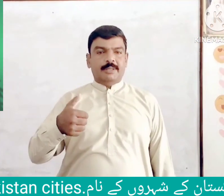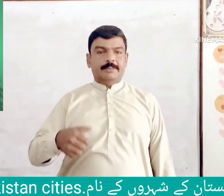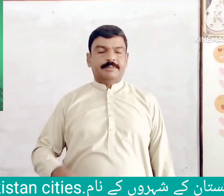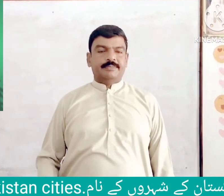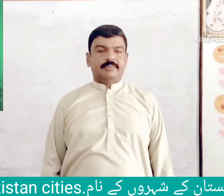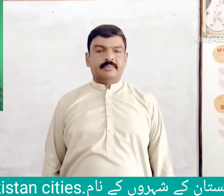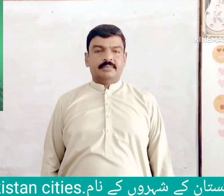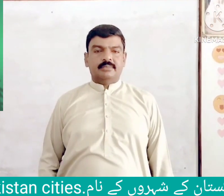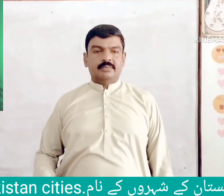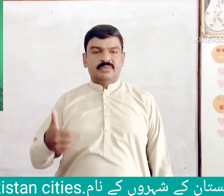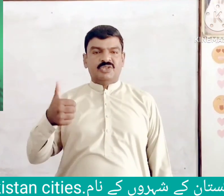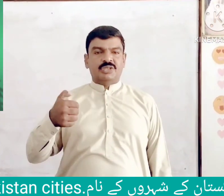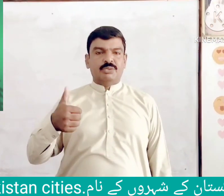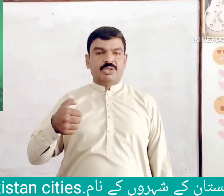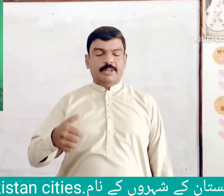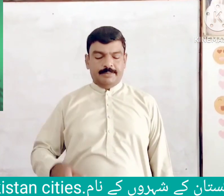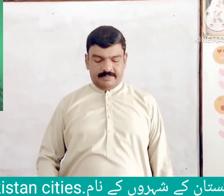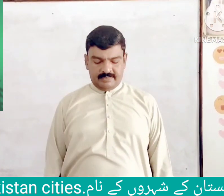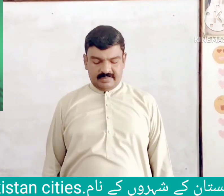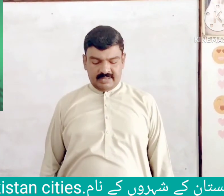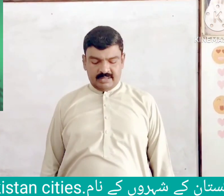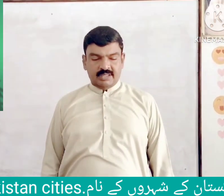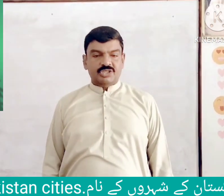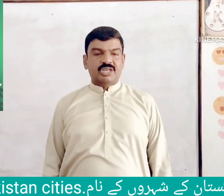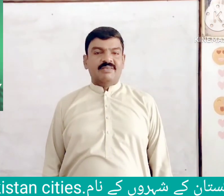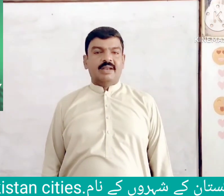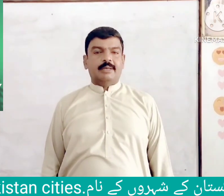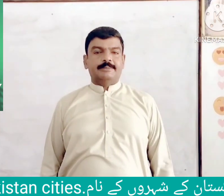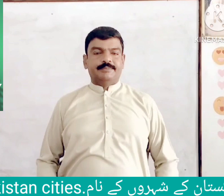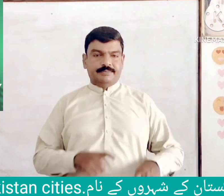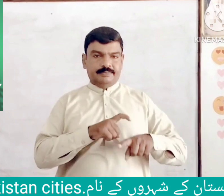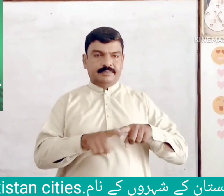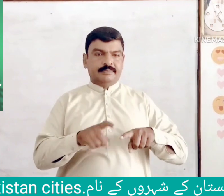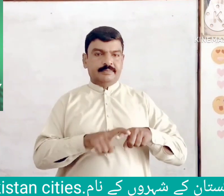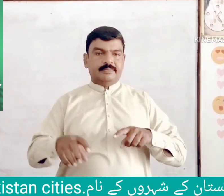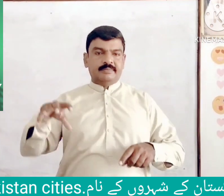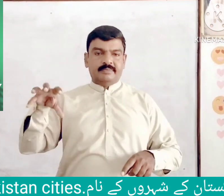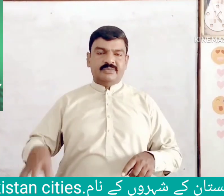समुद्री, समुद्री। जड़ावाला,